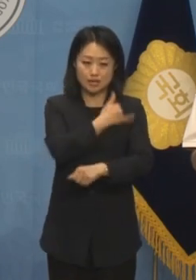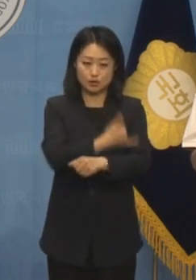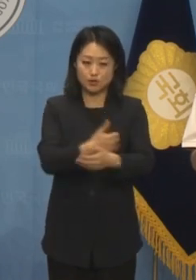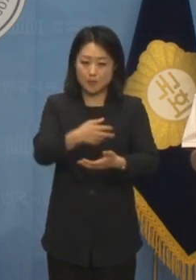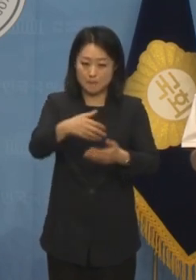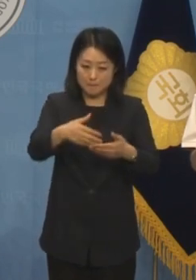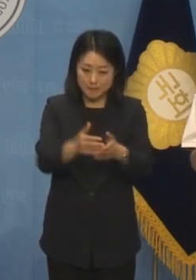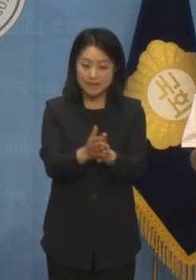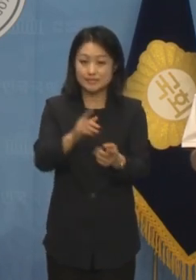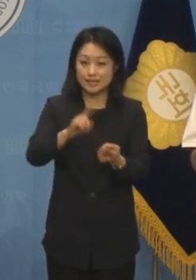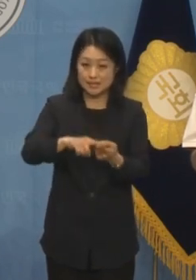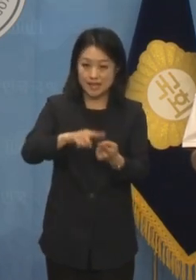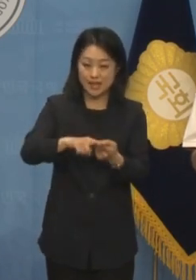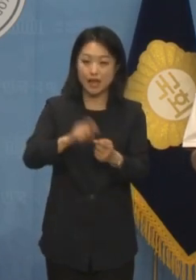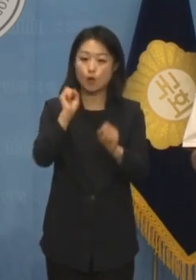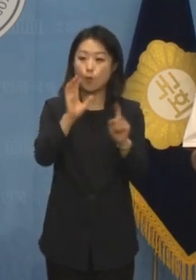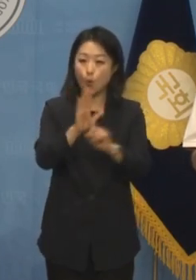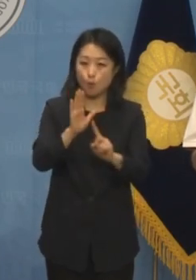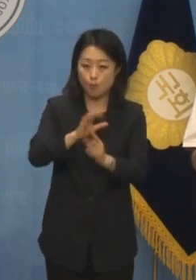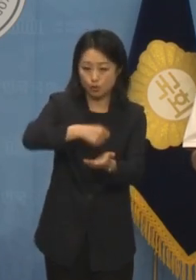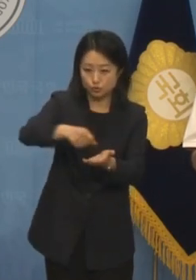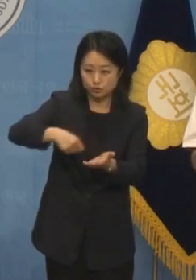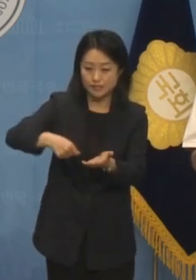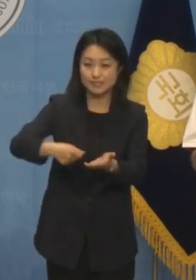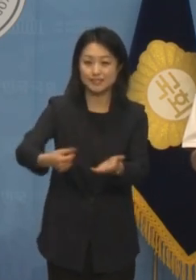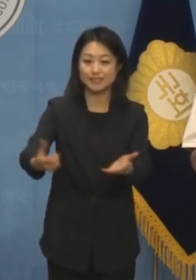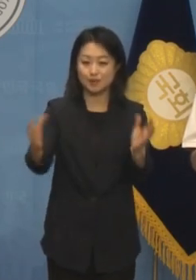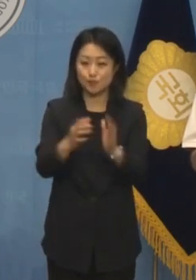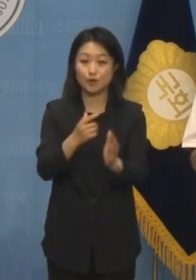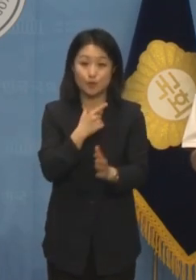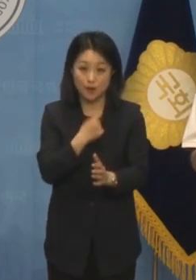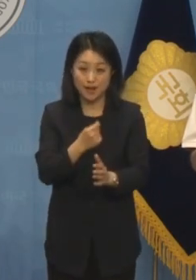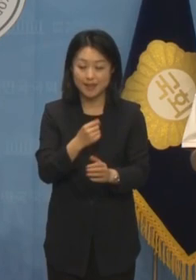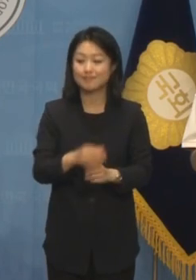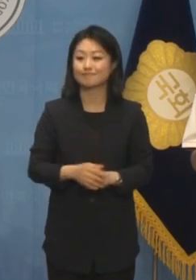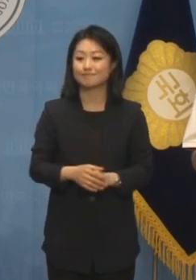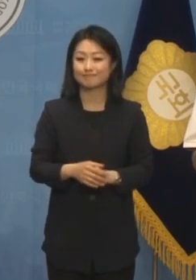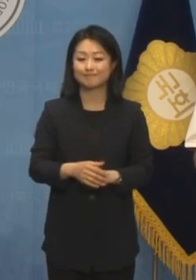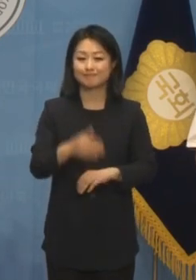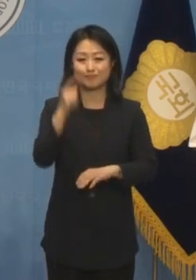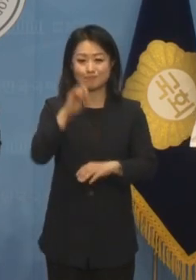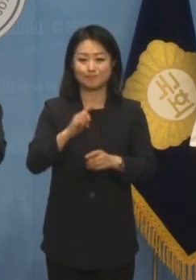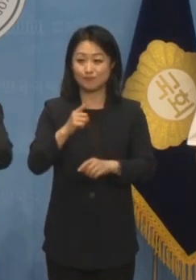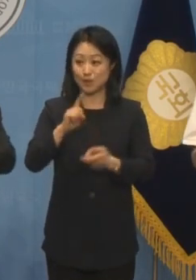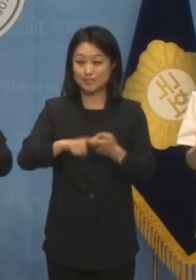부탁드립니다. 이상으로 기자회견을 마치도록 하겠습니다. 감사합니다.